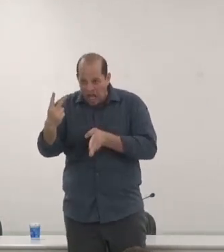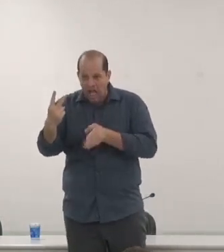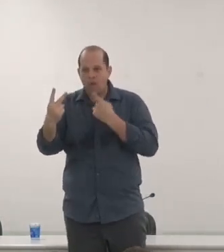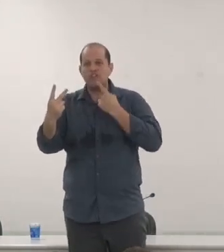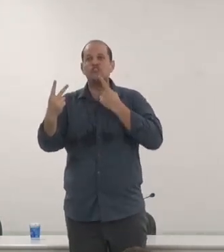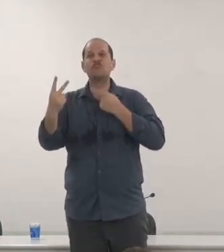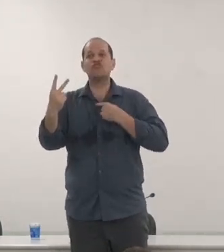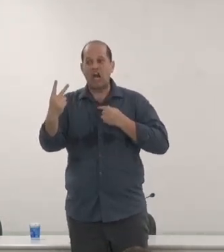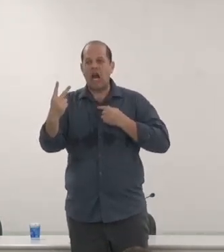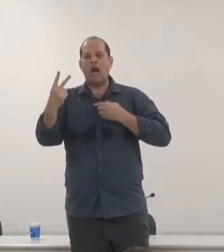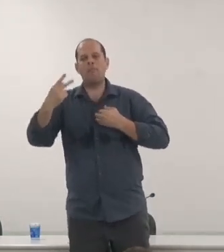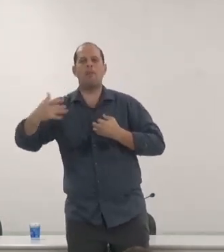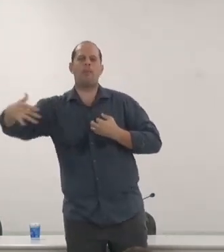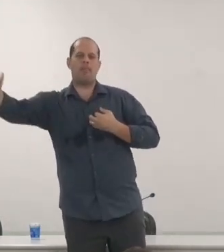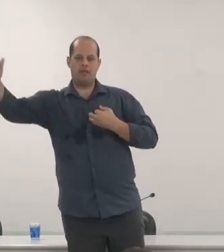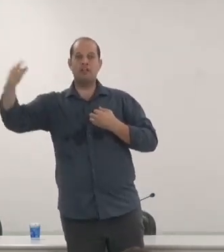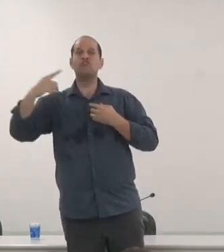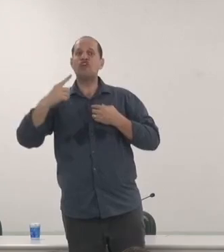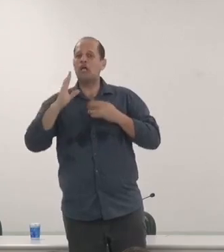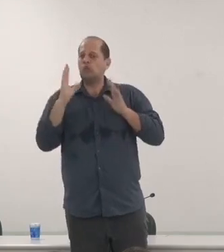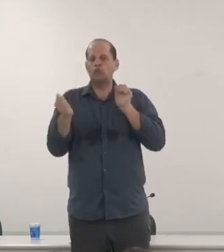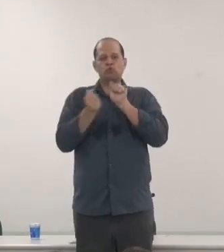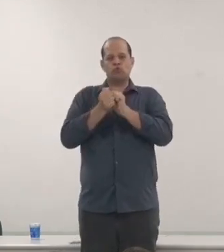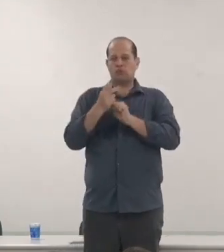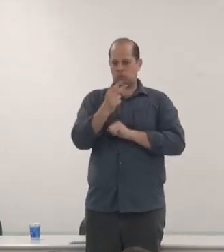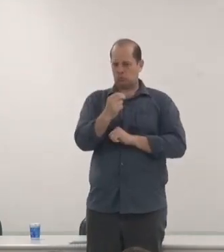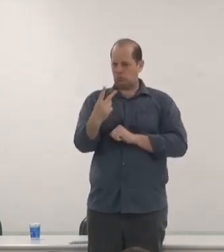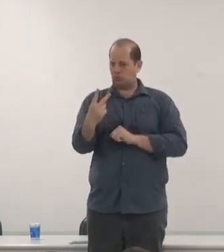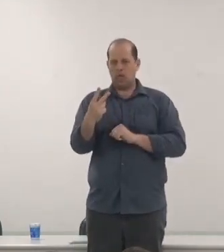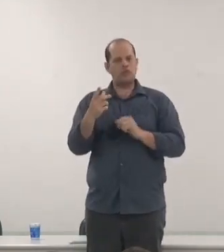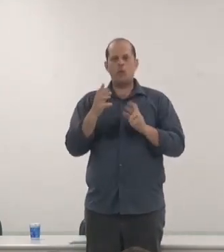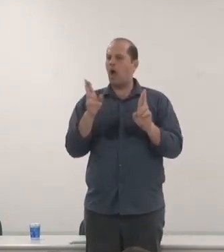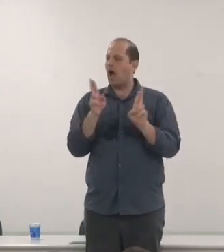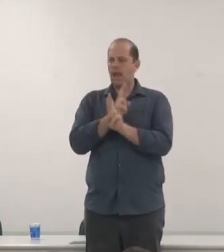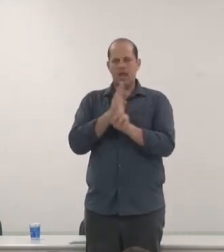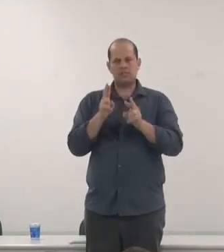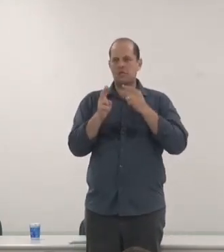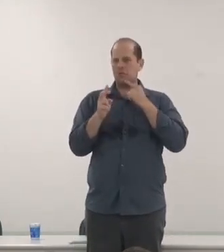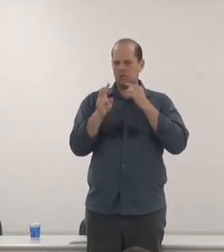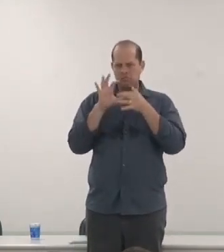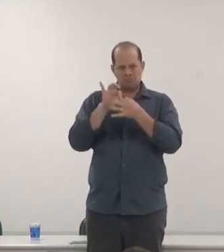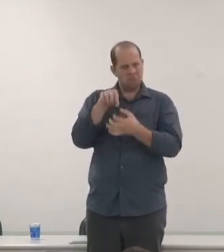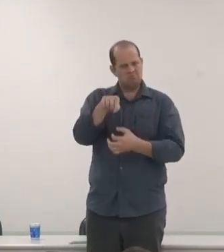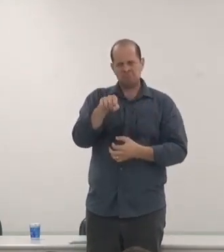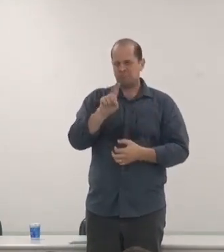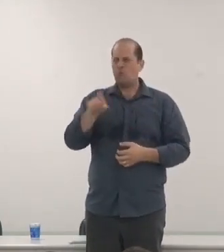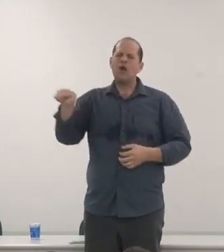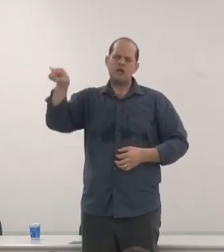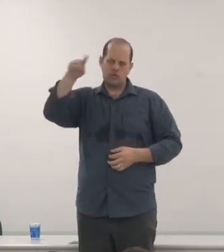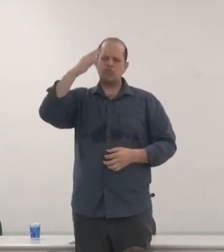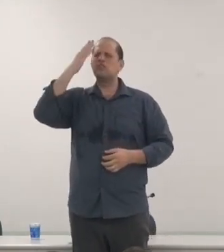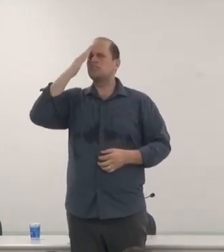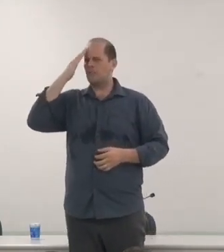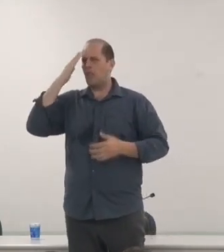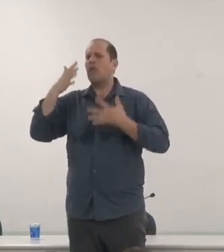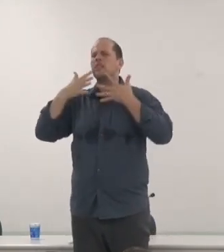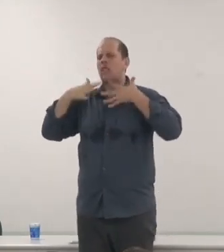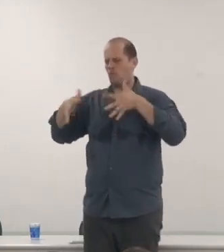que ele faz já, enquanto ele está fazendo o ano, sinalizando 2002, de 2002 a 2004, e ele faz com a